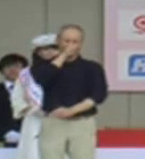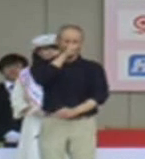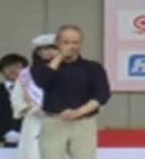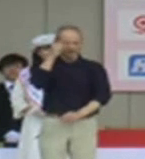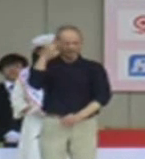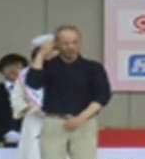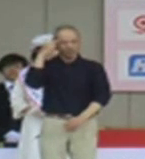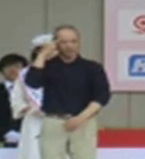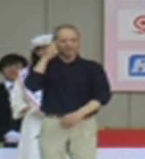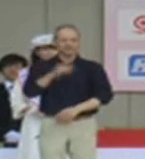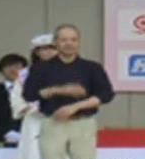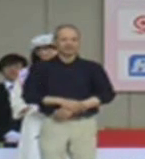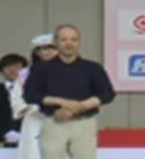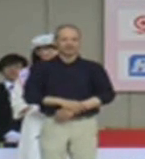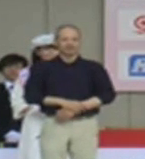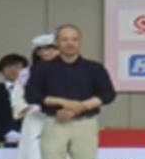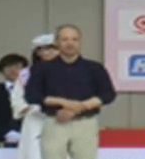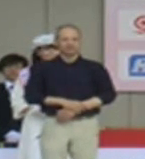思います。